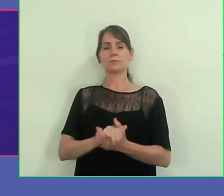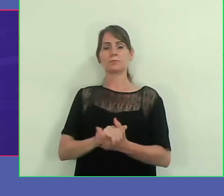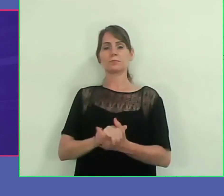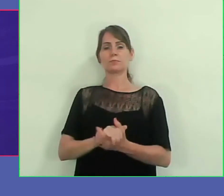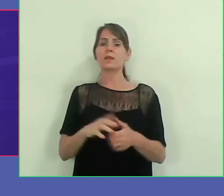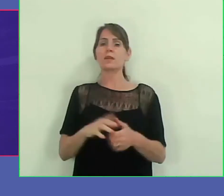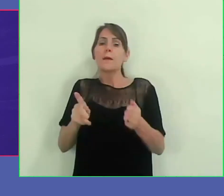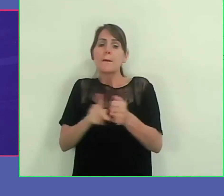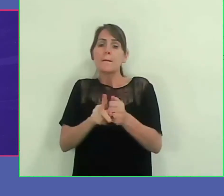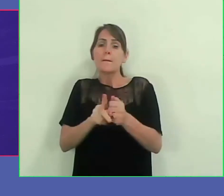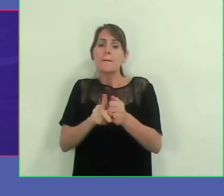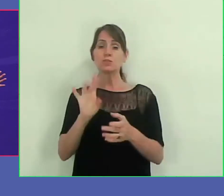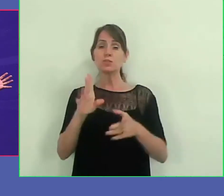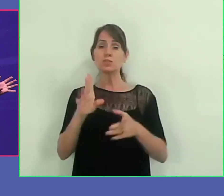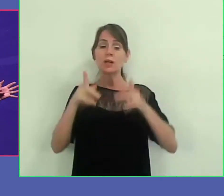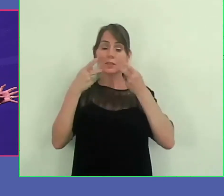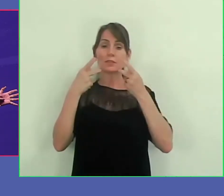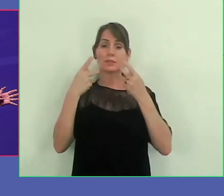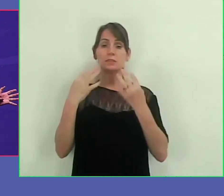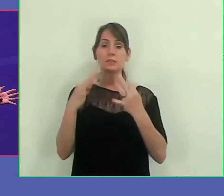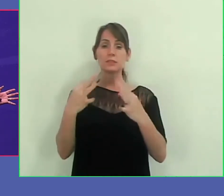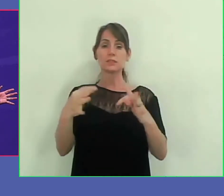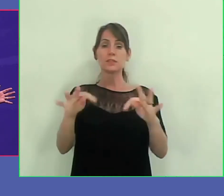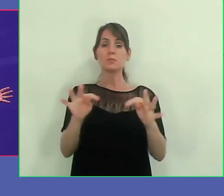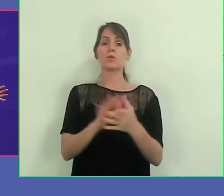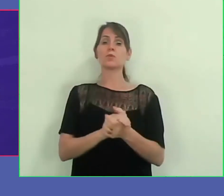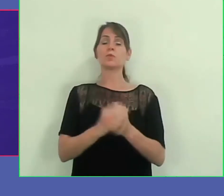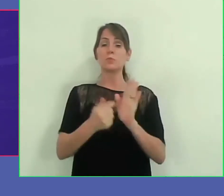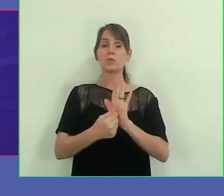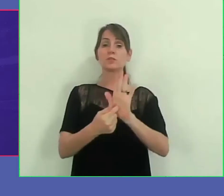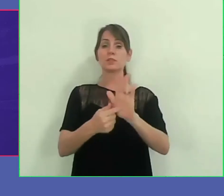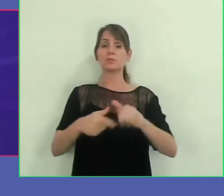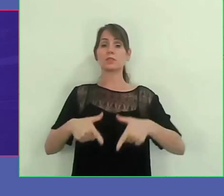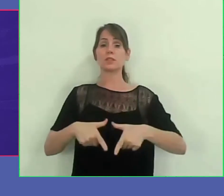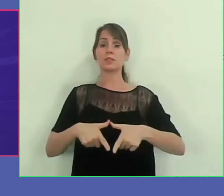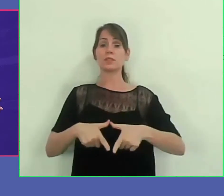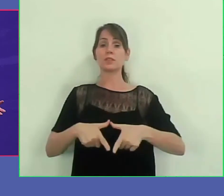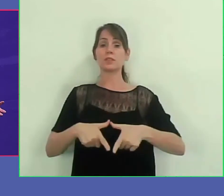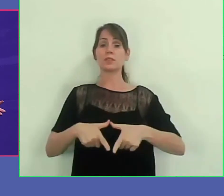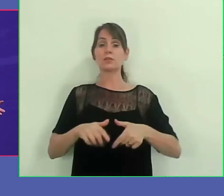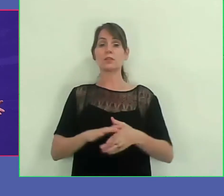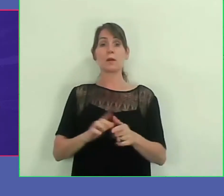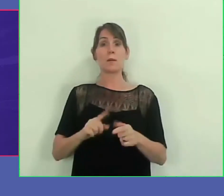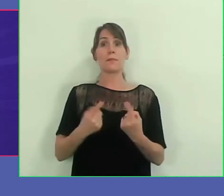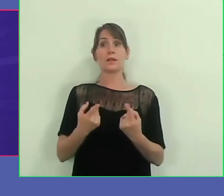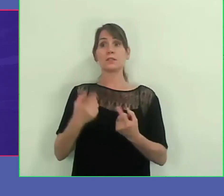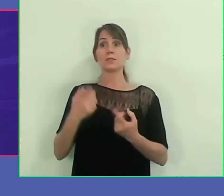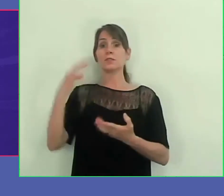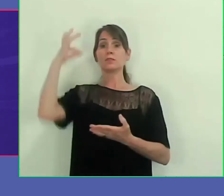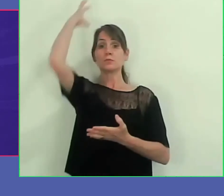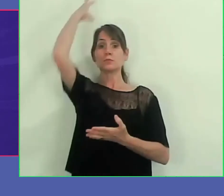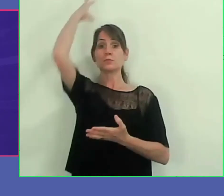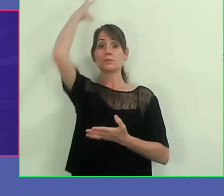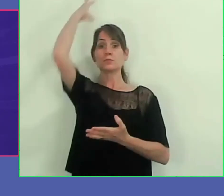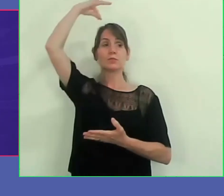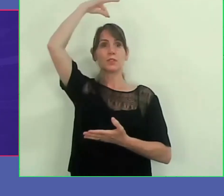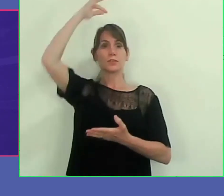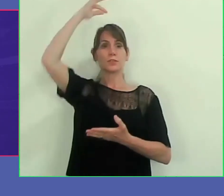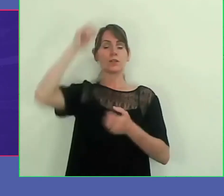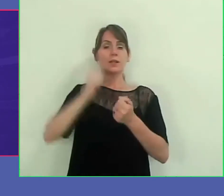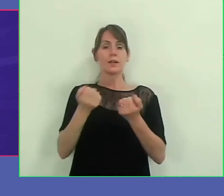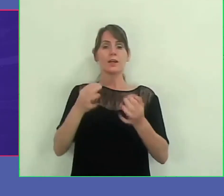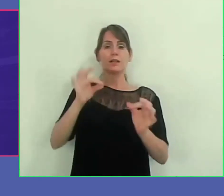testemunho, né, do que aconteceu em Jerusalém, e de repente o Espírito Santo não aguentou. O Espírito Santo: eu vim aqui para